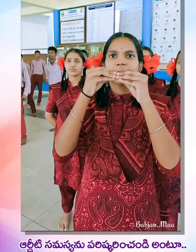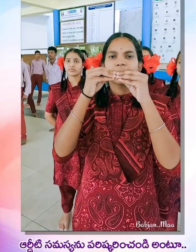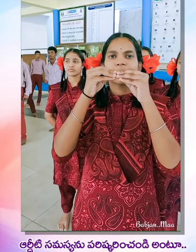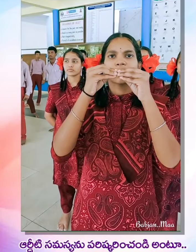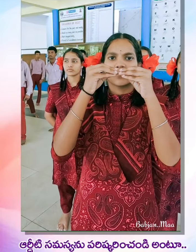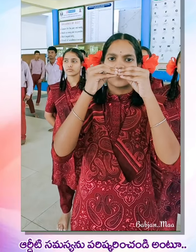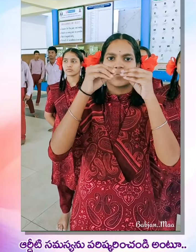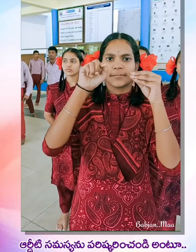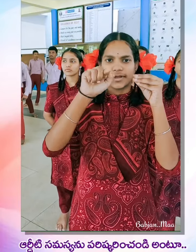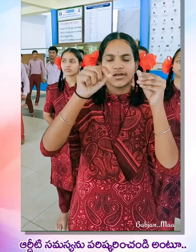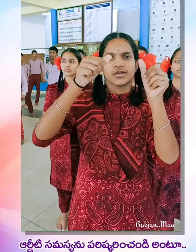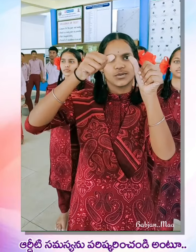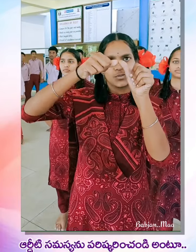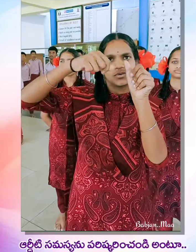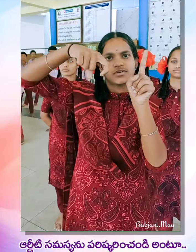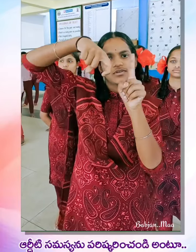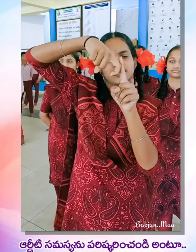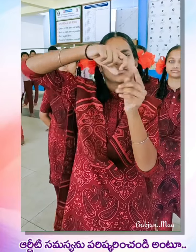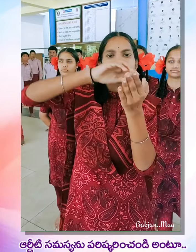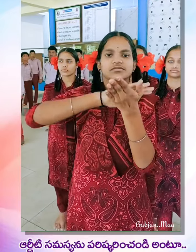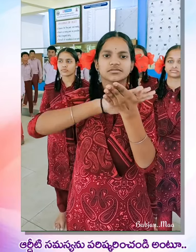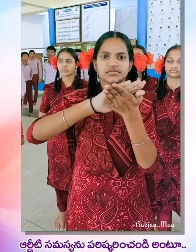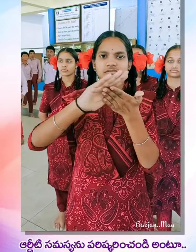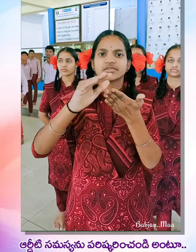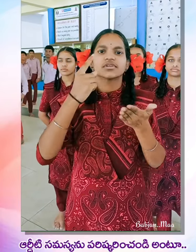నా పేరు బి అఖిల.